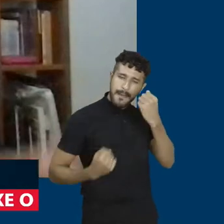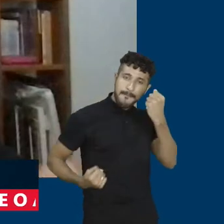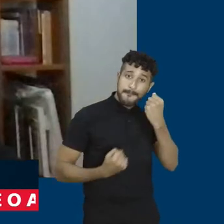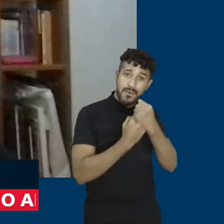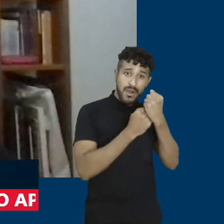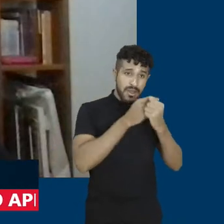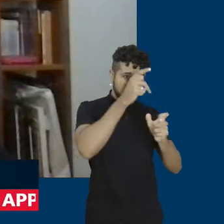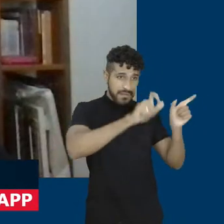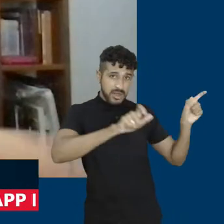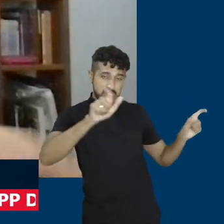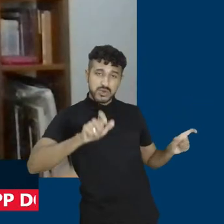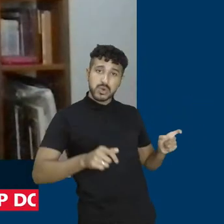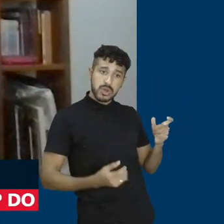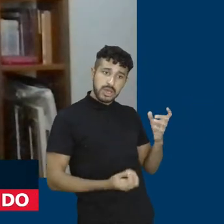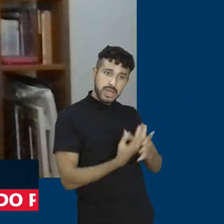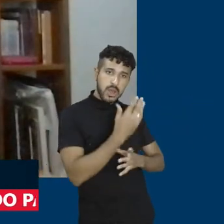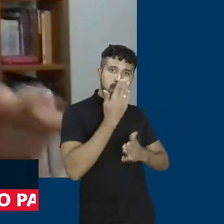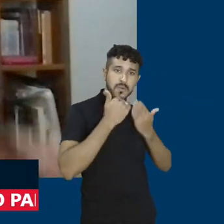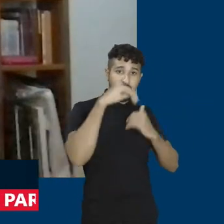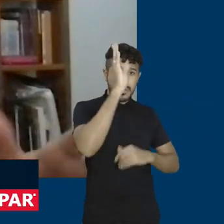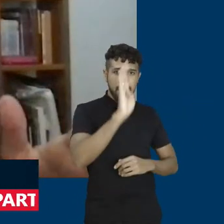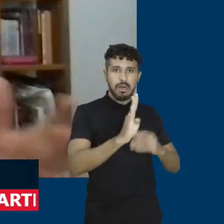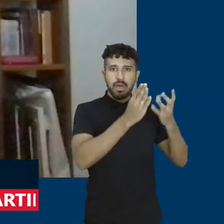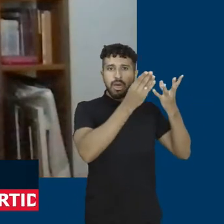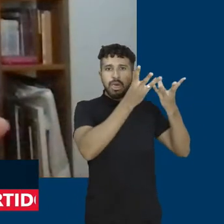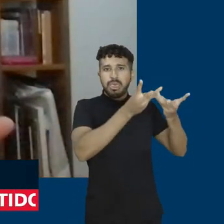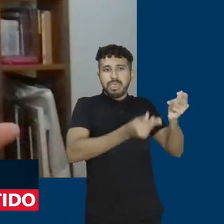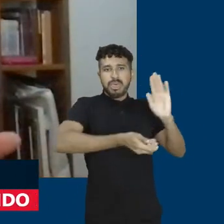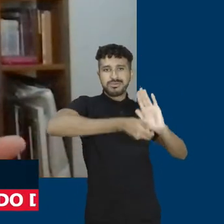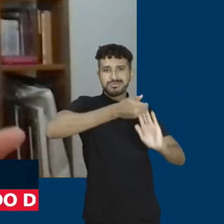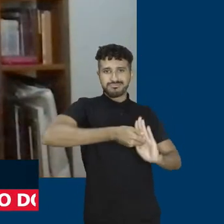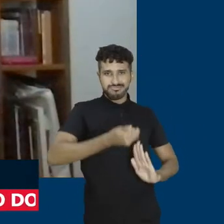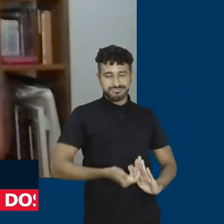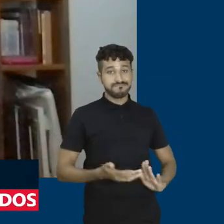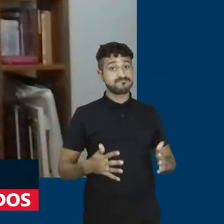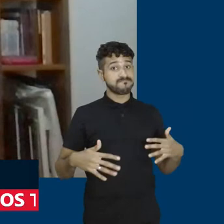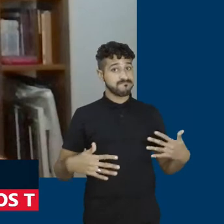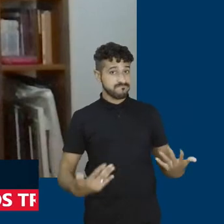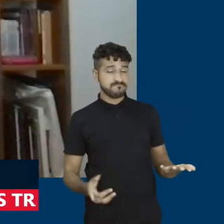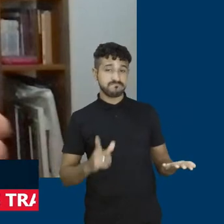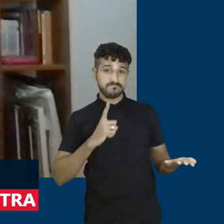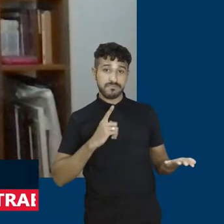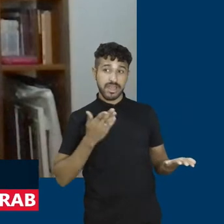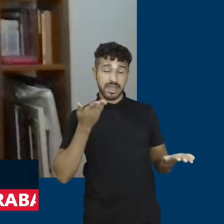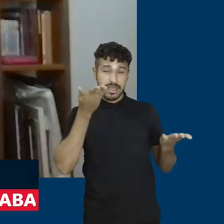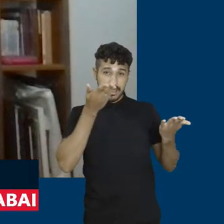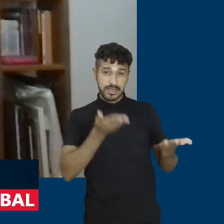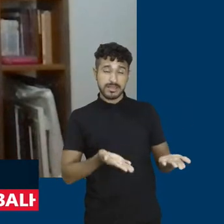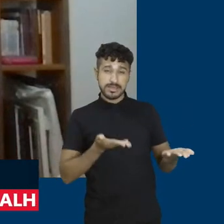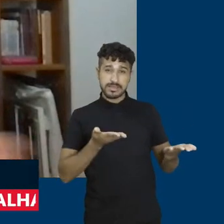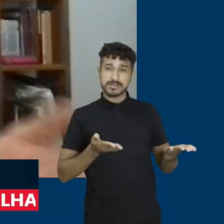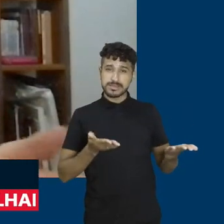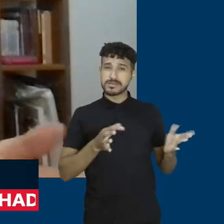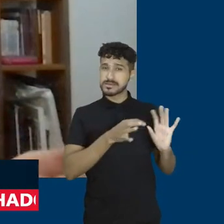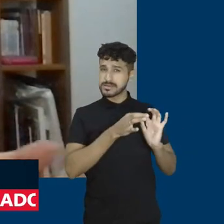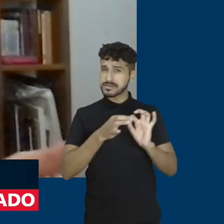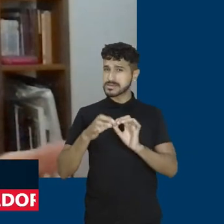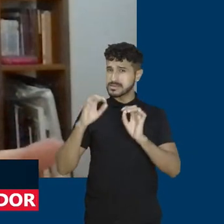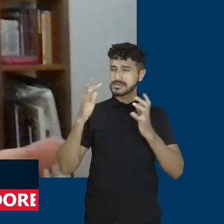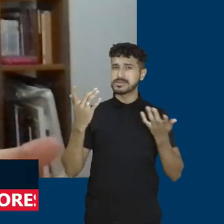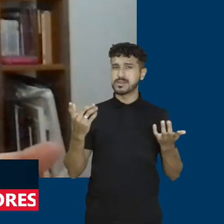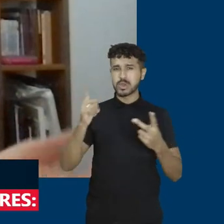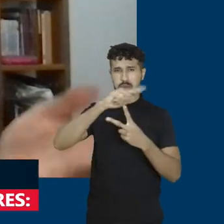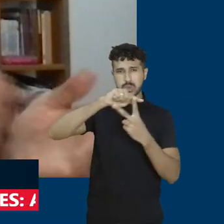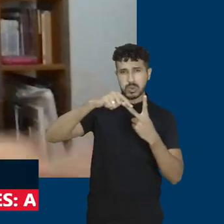produzia comida no Brasil foi desmontada. Então, você tem essa questão em especial, uma